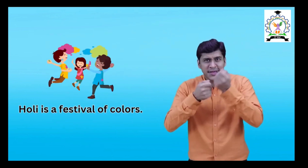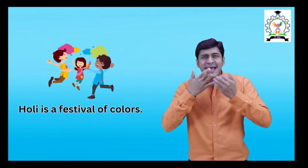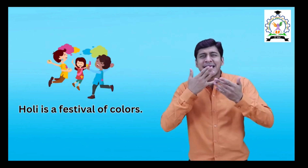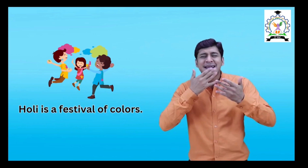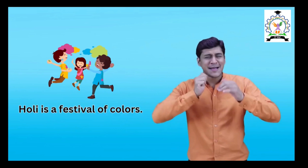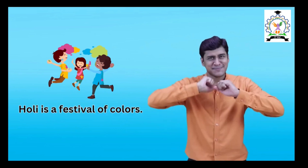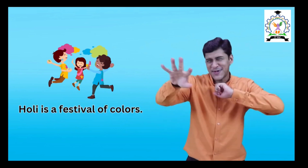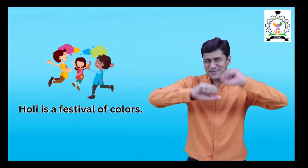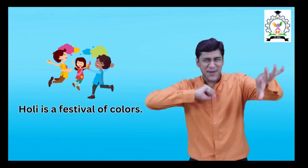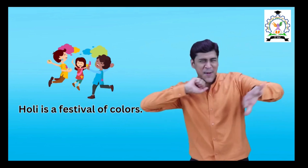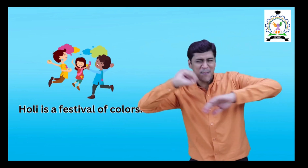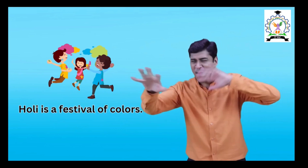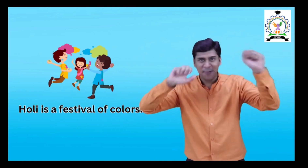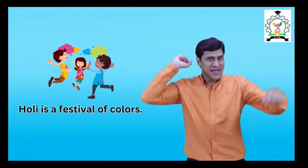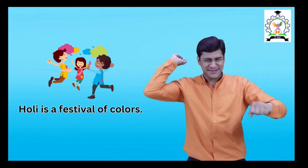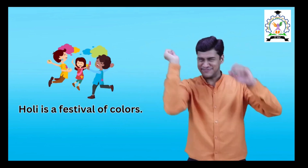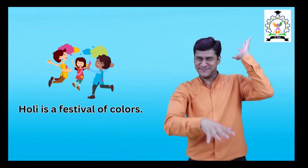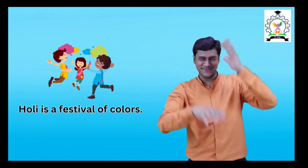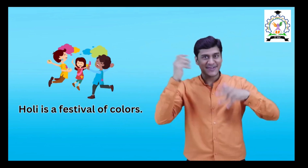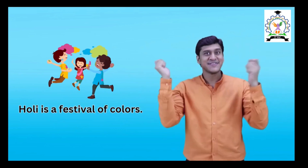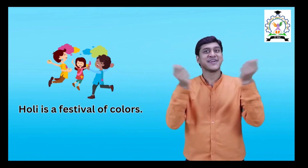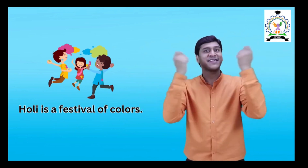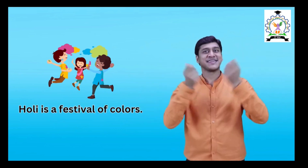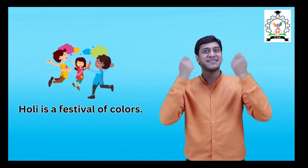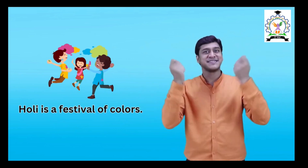होली रंगों का त्योहार है।